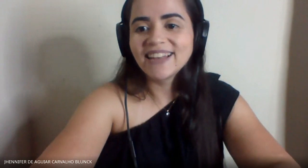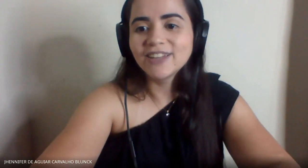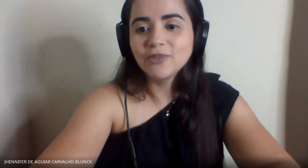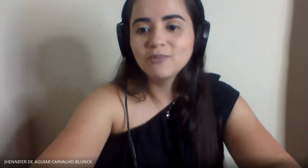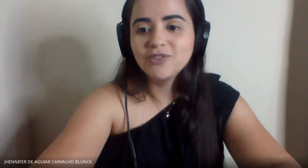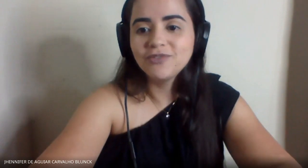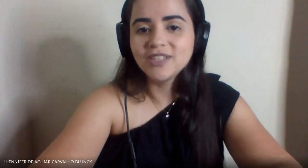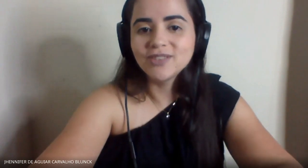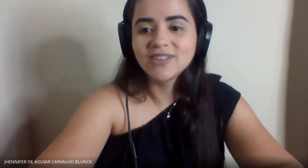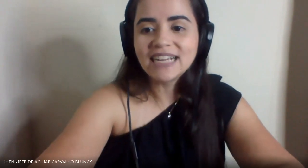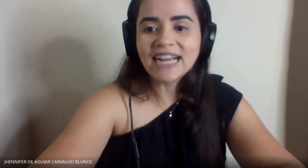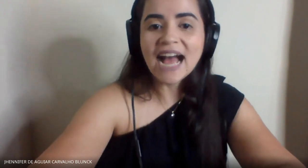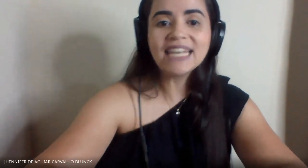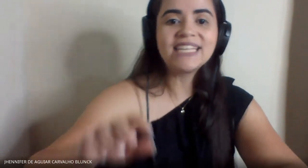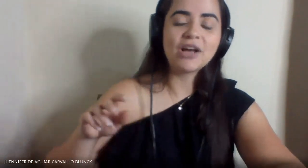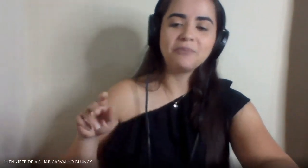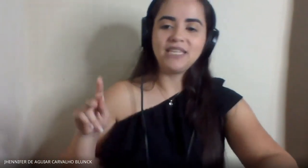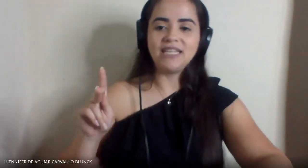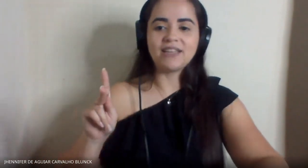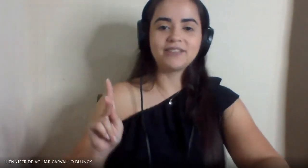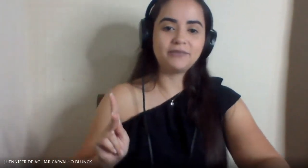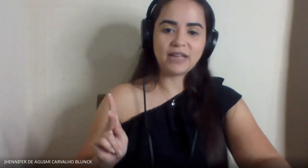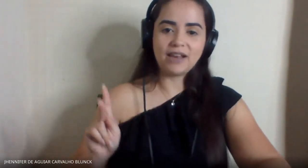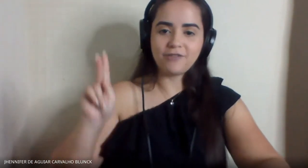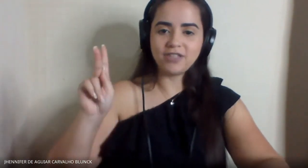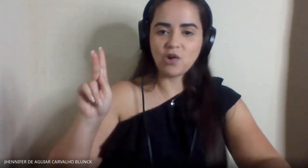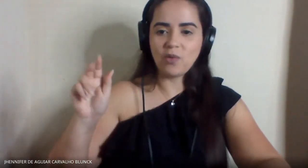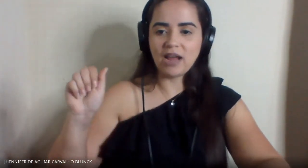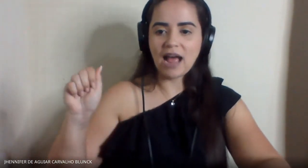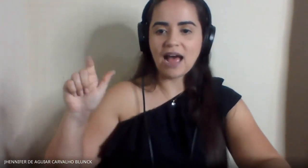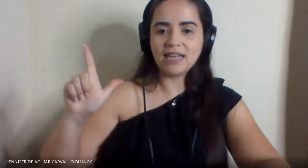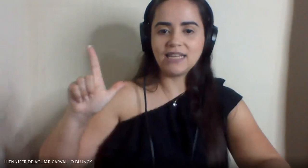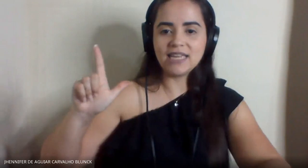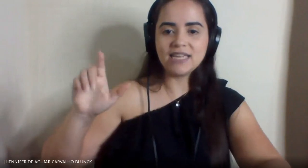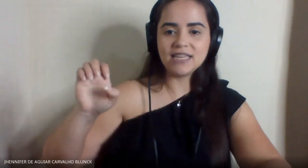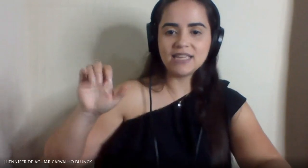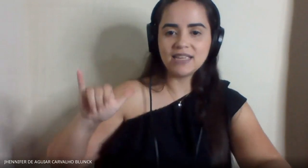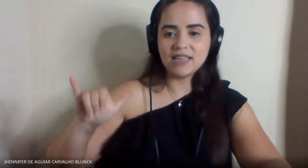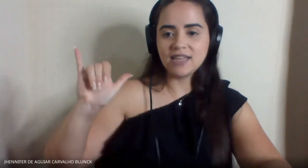nome dela, que é um nome difícil. Kalei Jamília. Ela vai fazer o